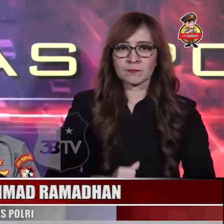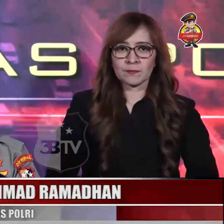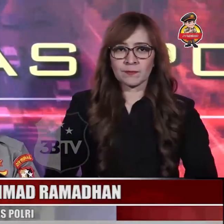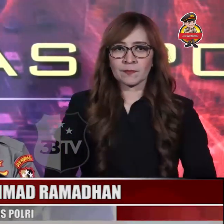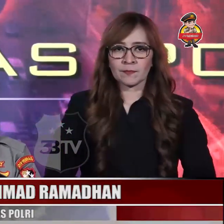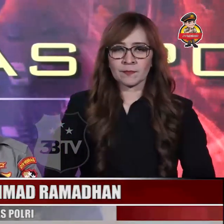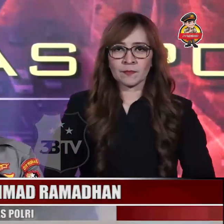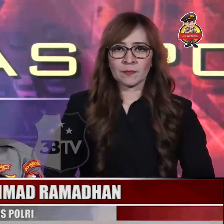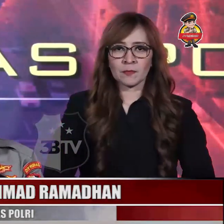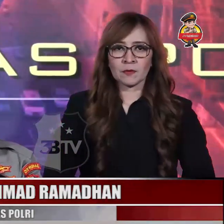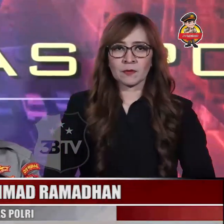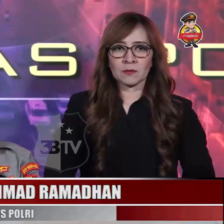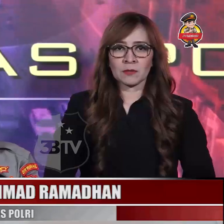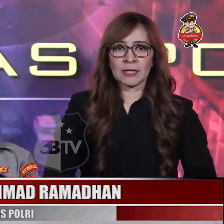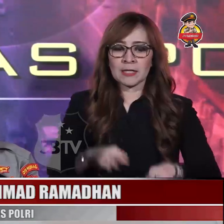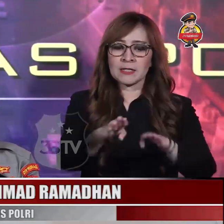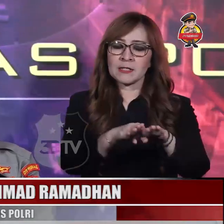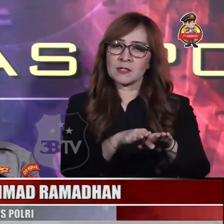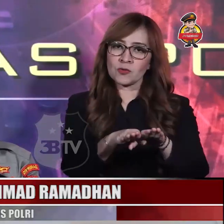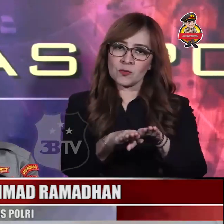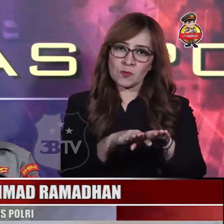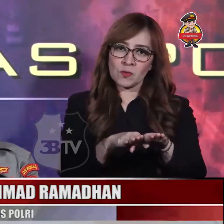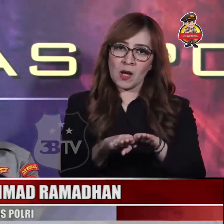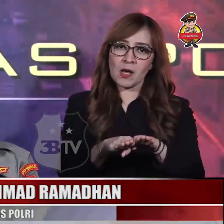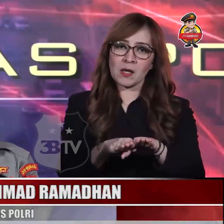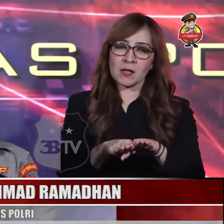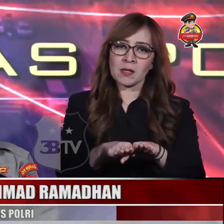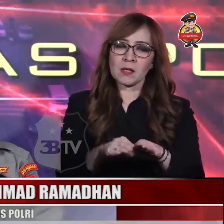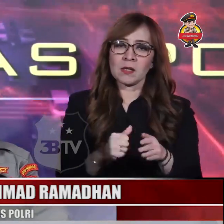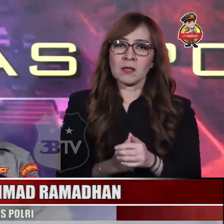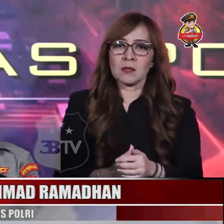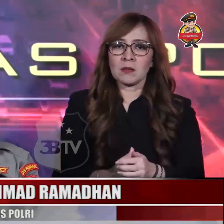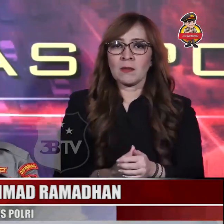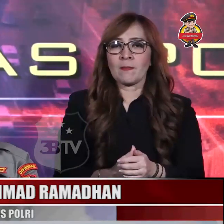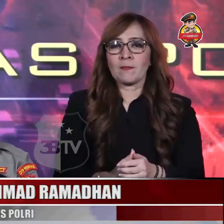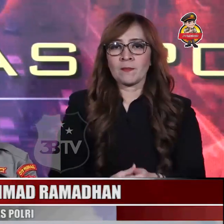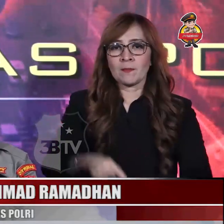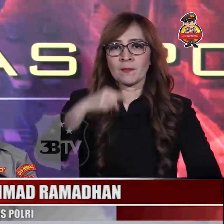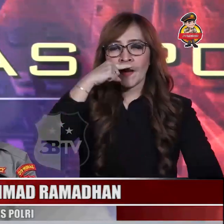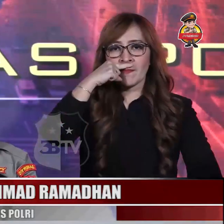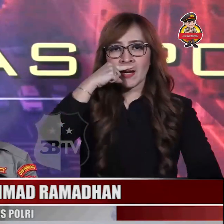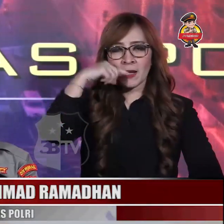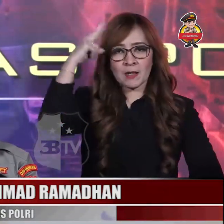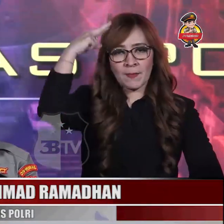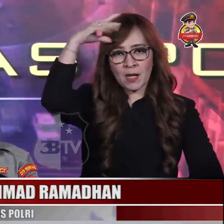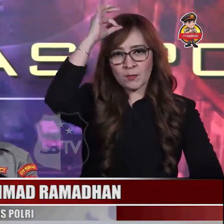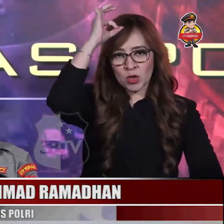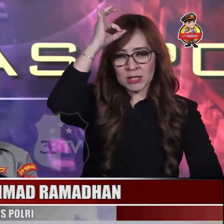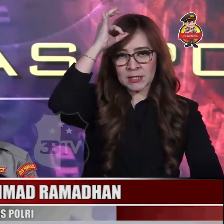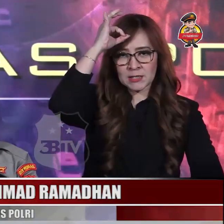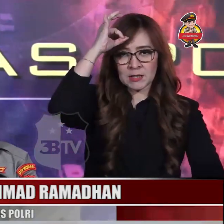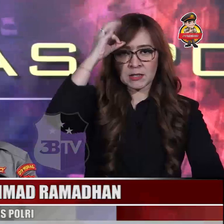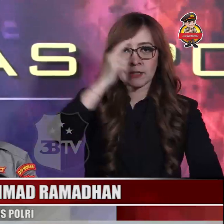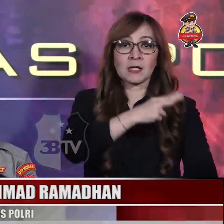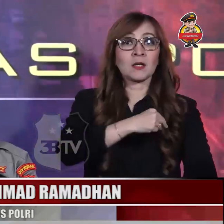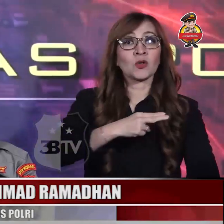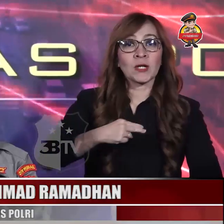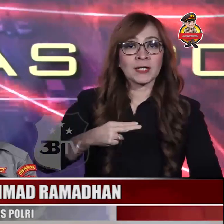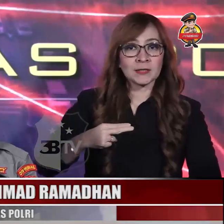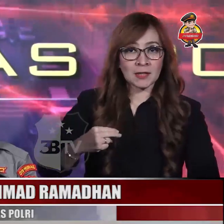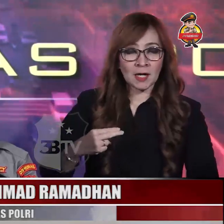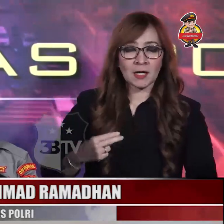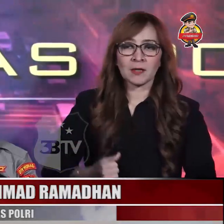Rekan-rekan sekalian, bahwa sesuai petunjuk Bapak Kapolri Jenderal Polisi Dr. Andes Listio Sigit